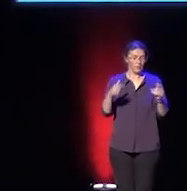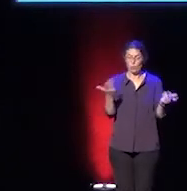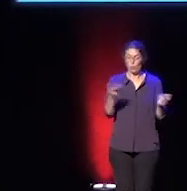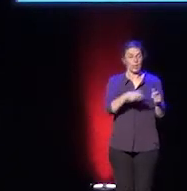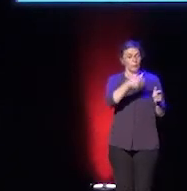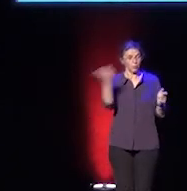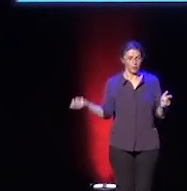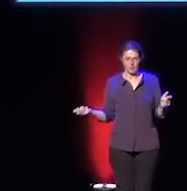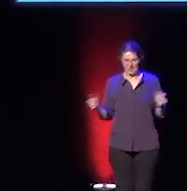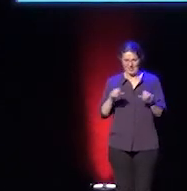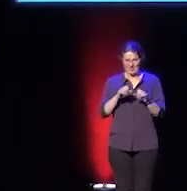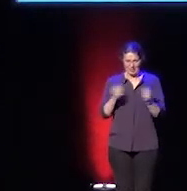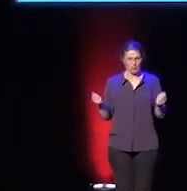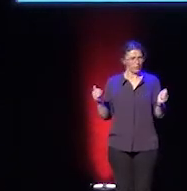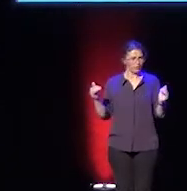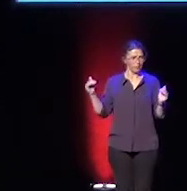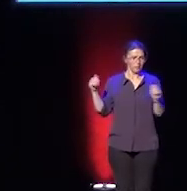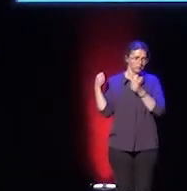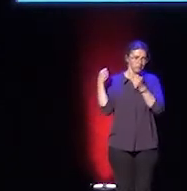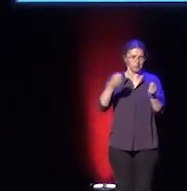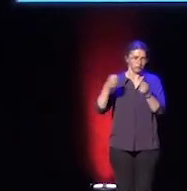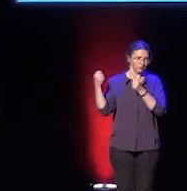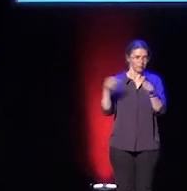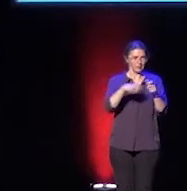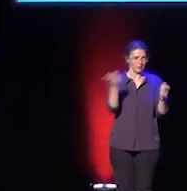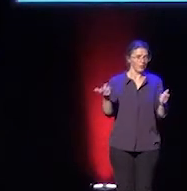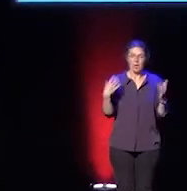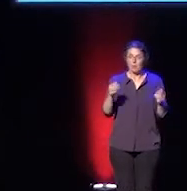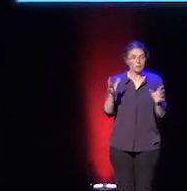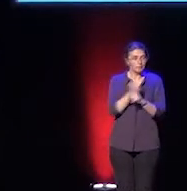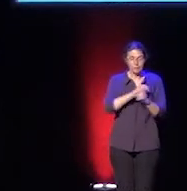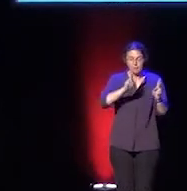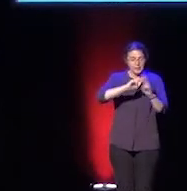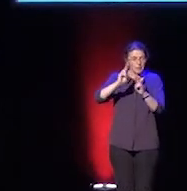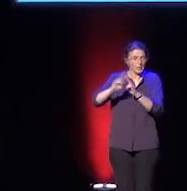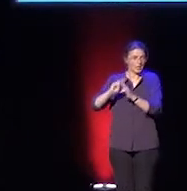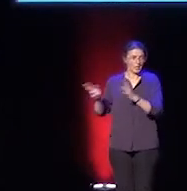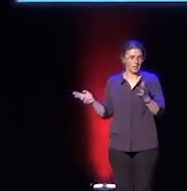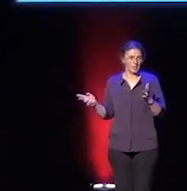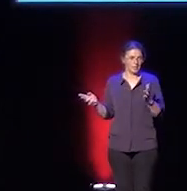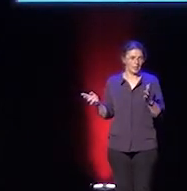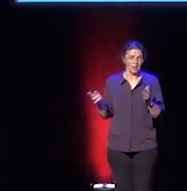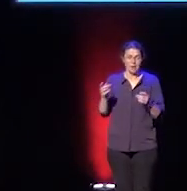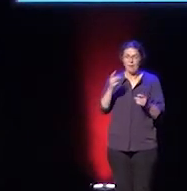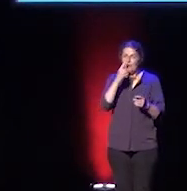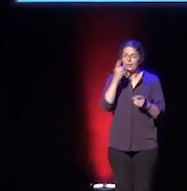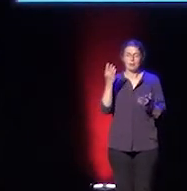die kaputt gefahren werden, nicht repariert werden, wenn eine